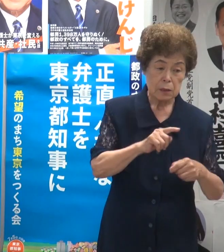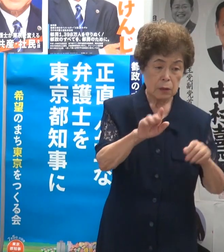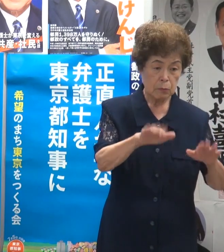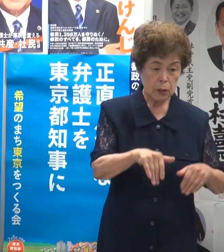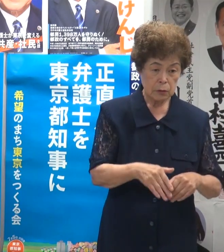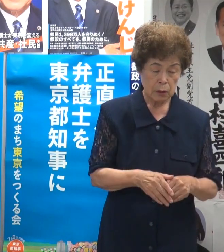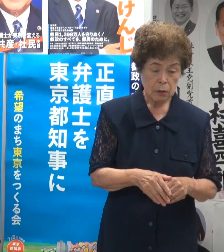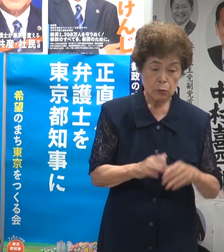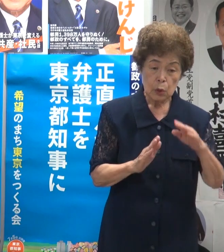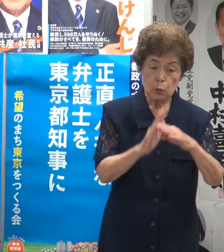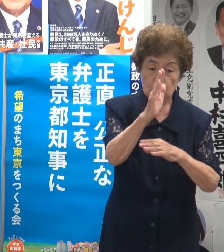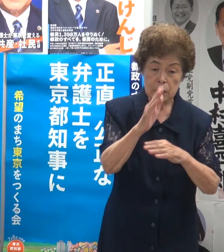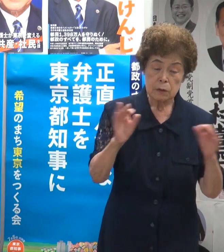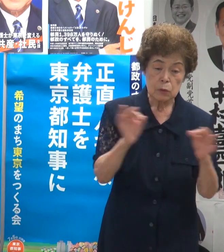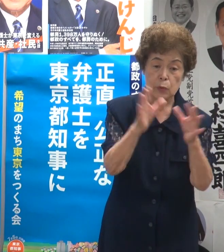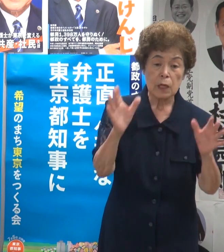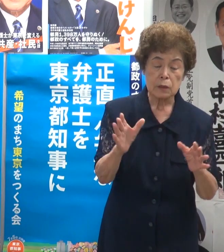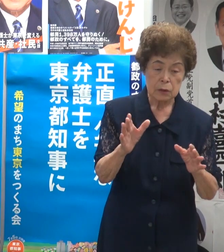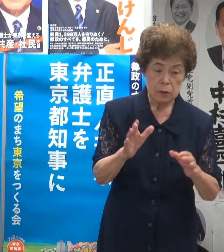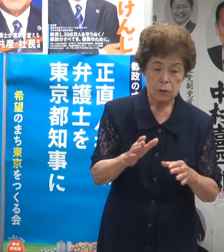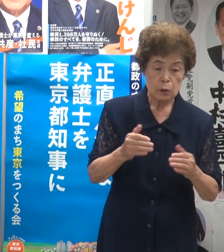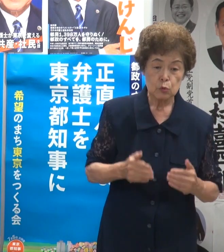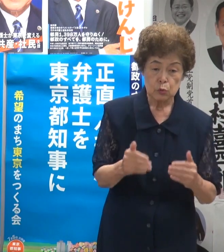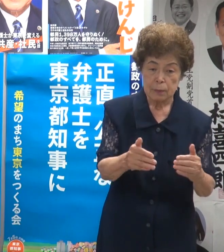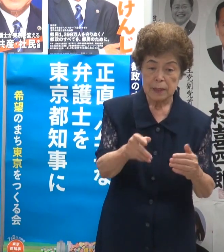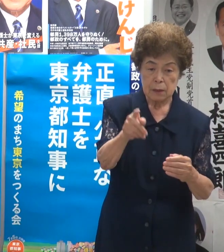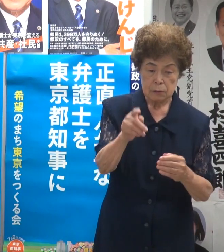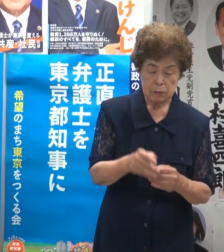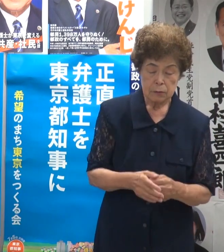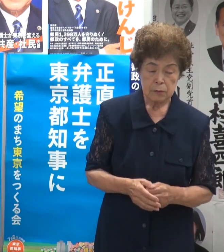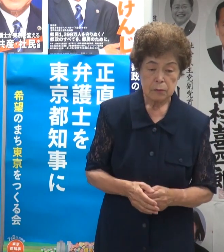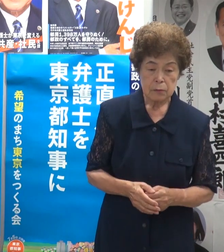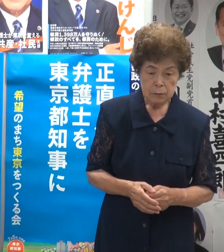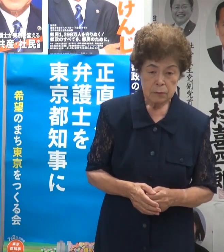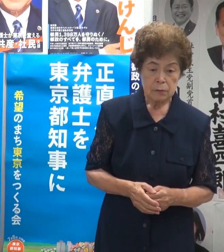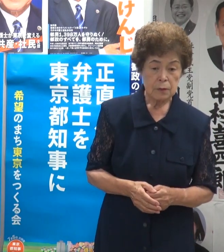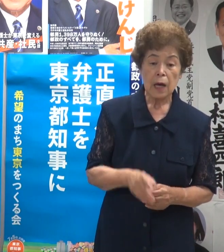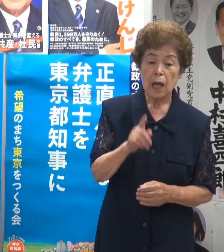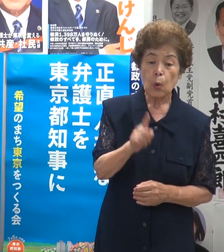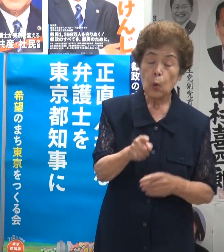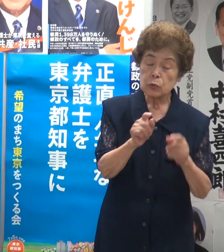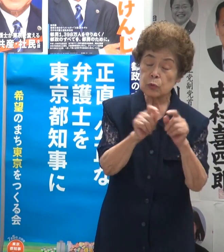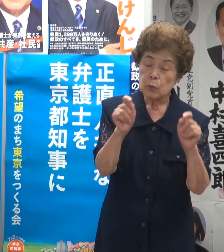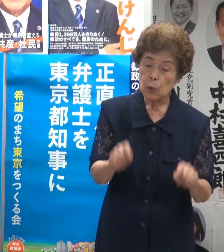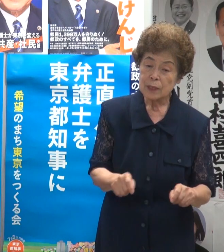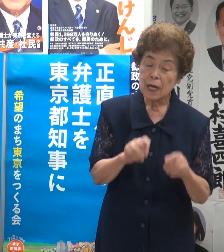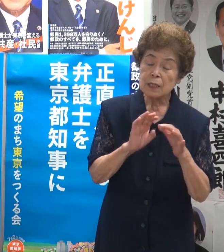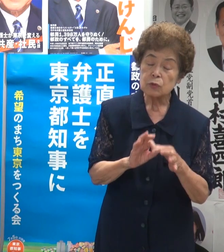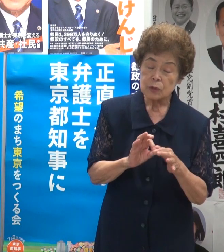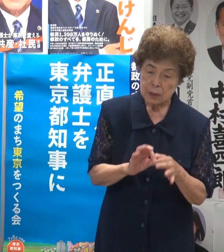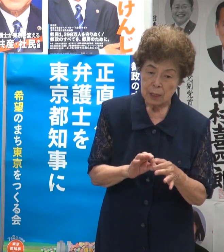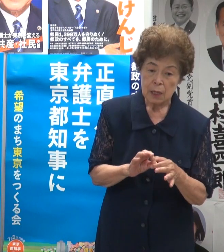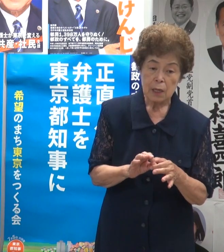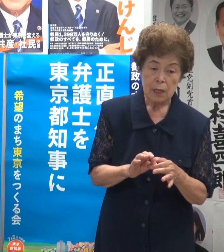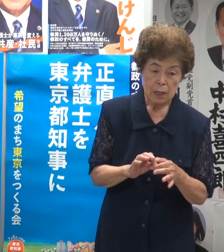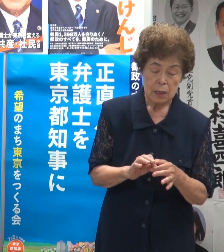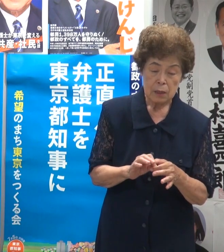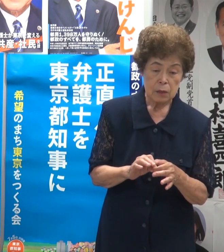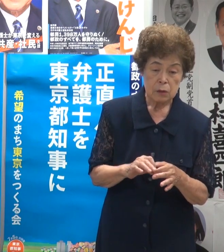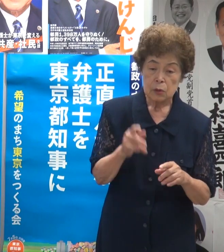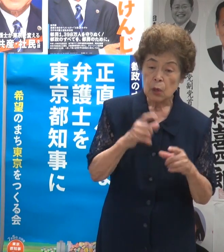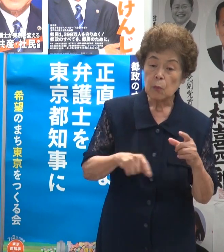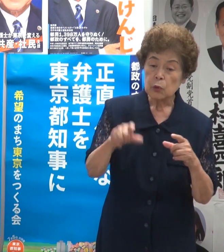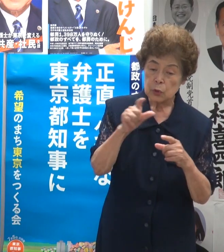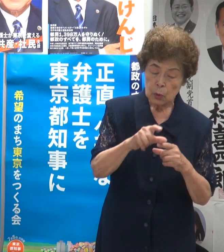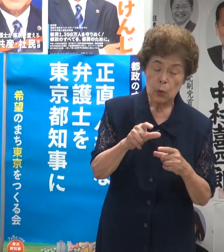で当選した途端に進めようとしてますよね。だからこういう問題についてをもっと迫